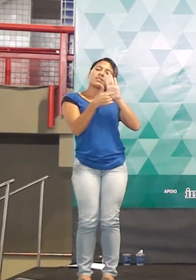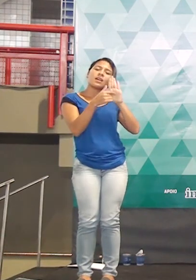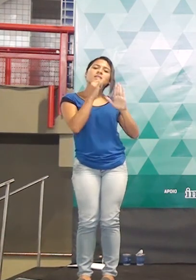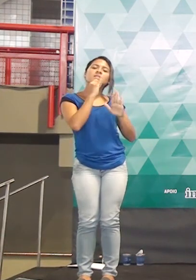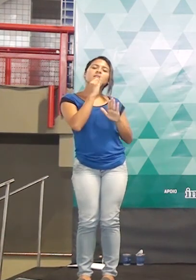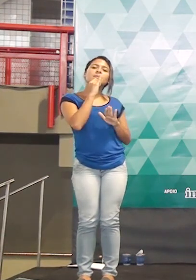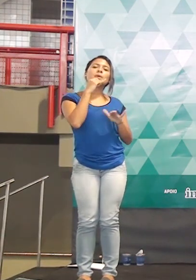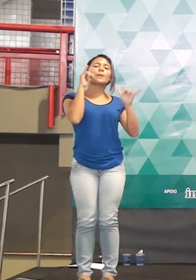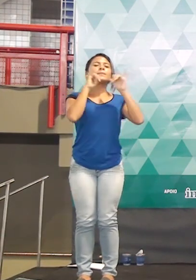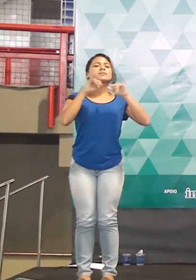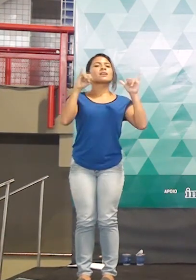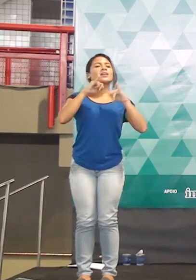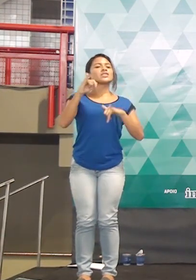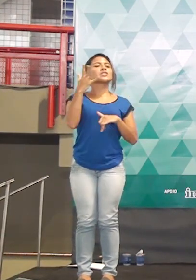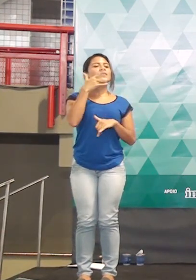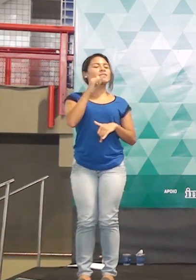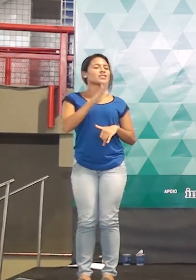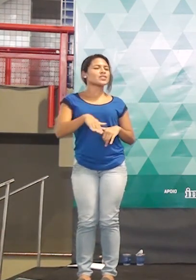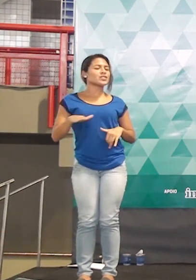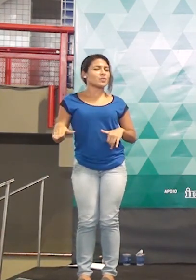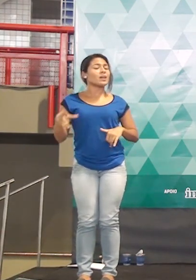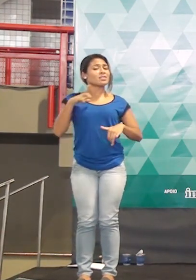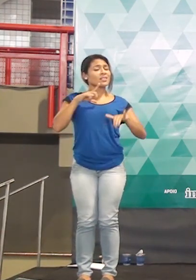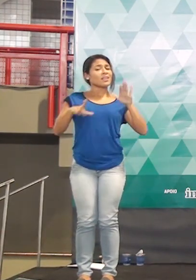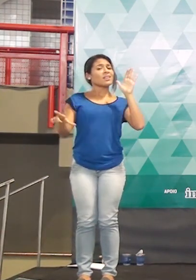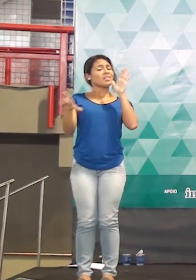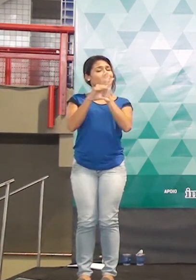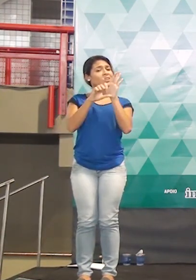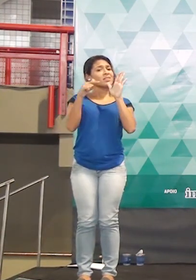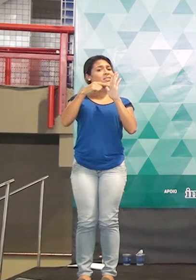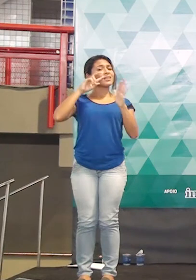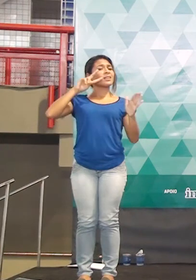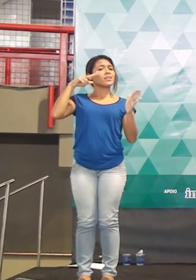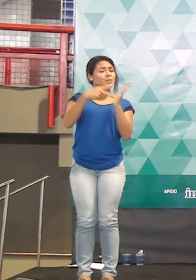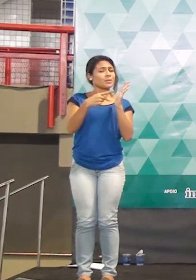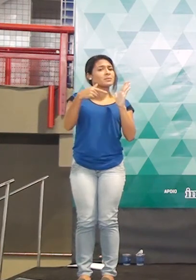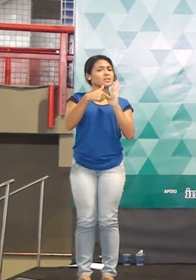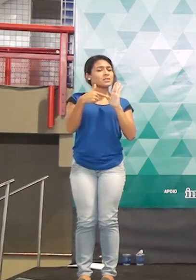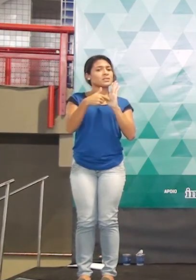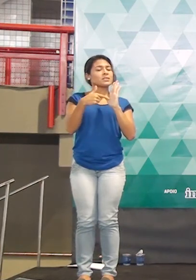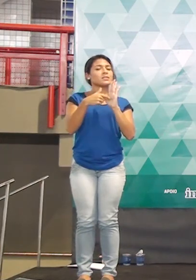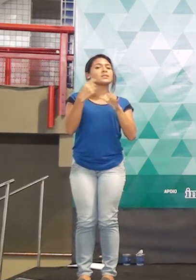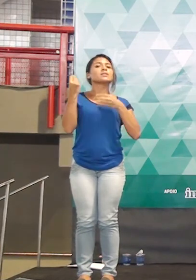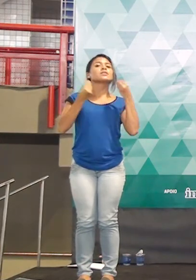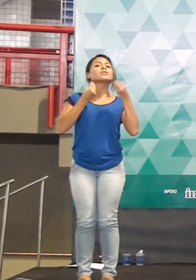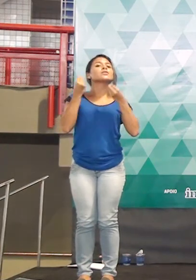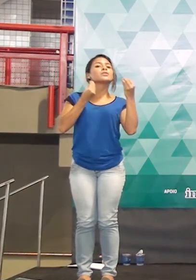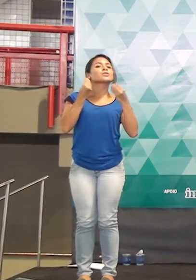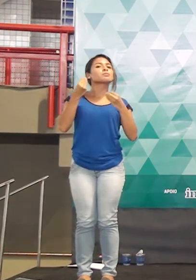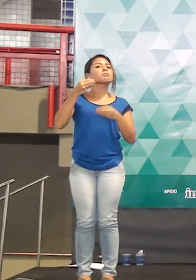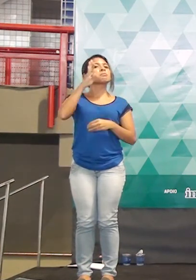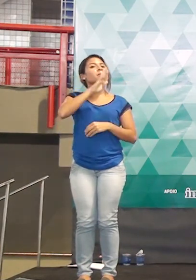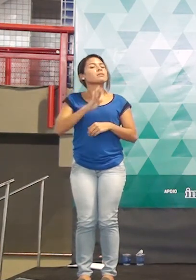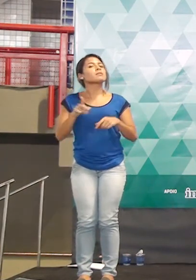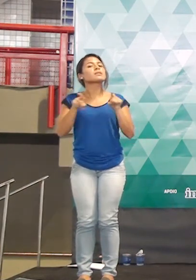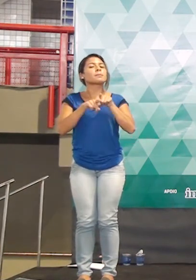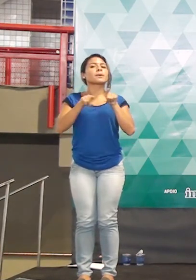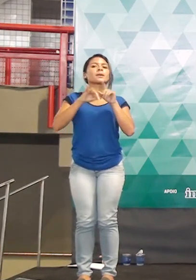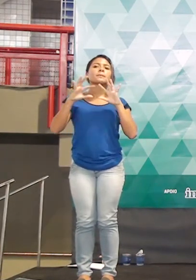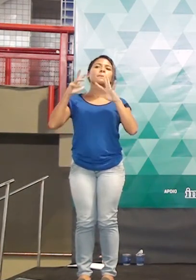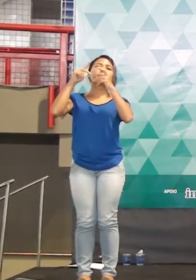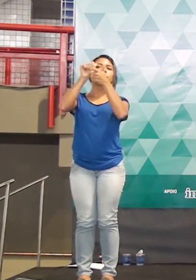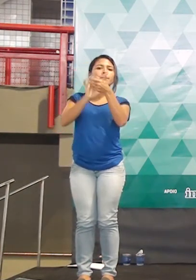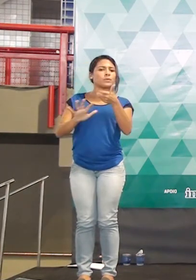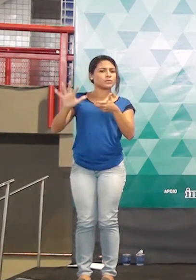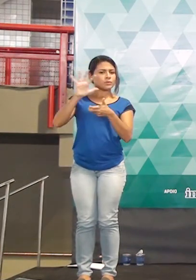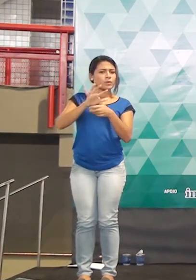publicidade infantil tinha leis que regulamentam como é a publicidade infantil no Brasil e no mundo. Mas a redação queria